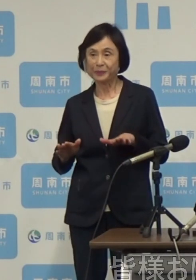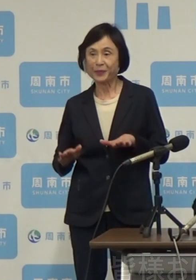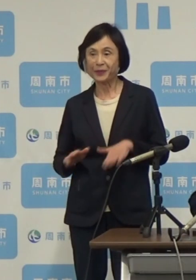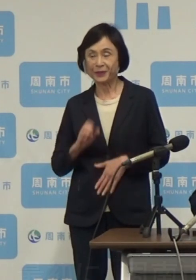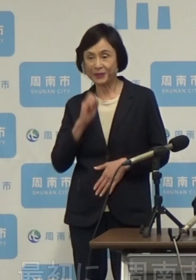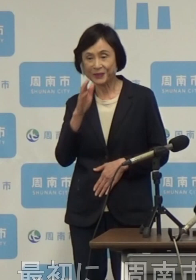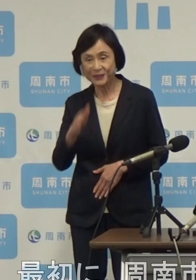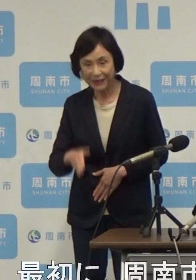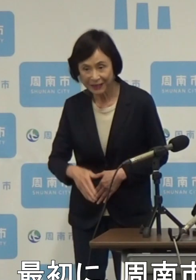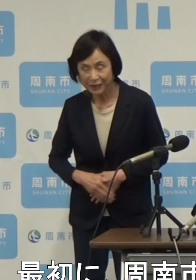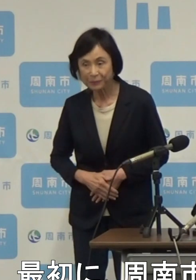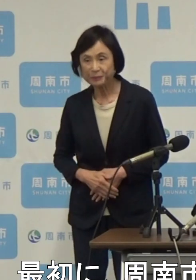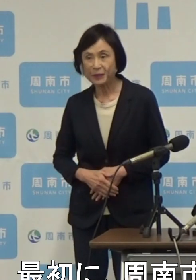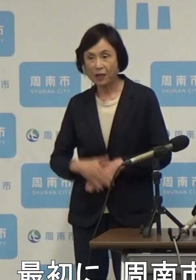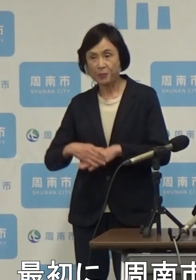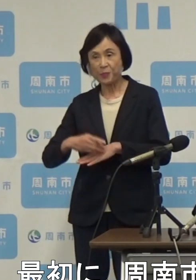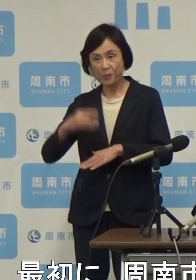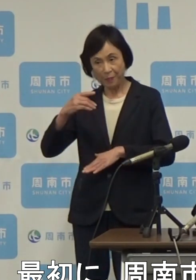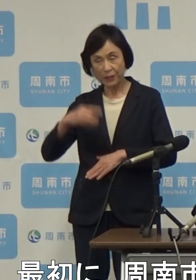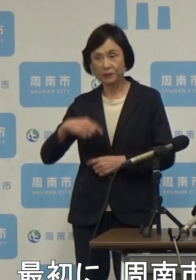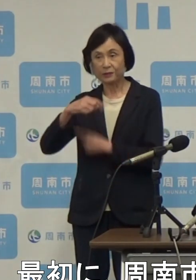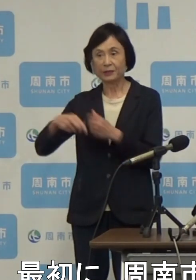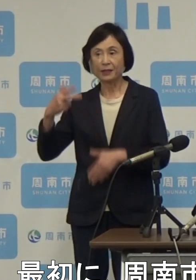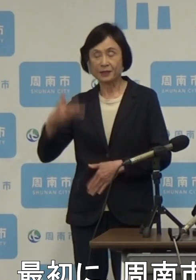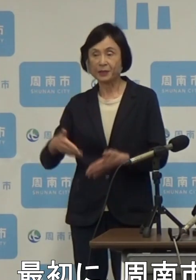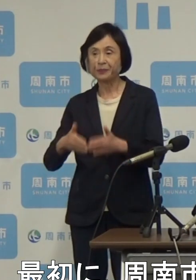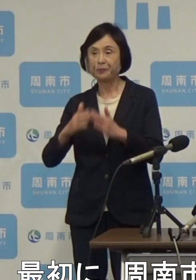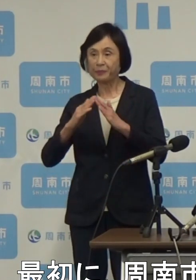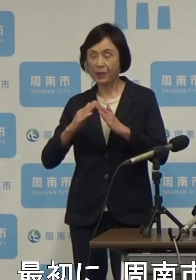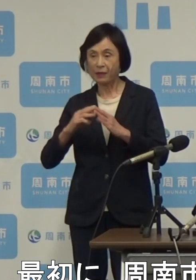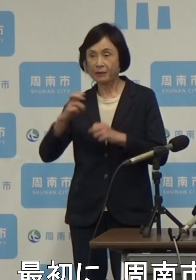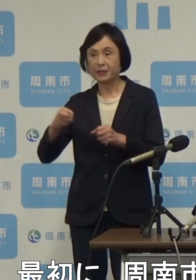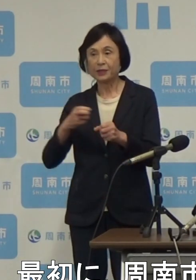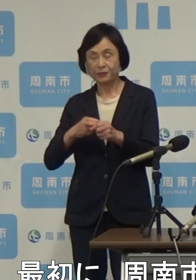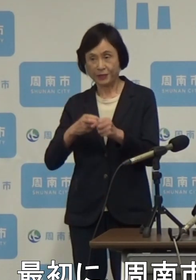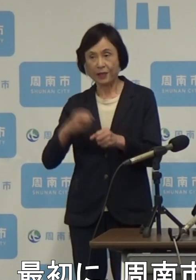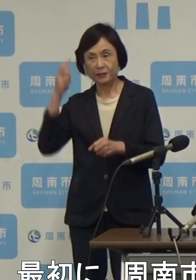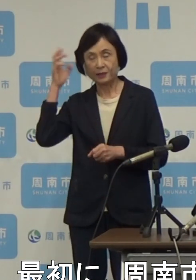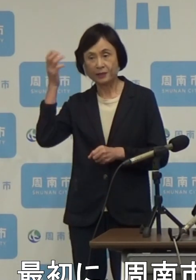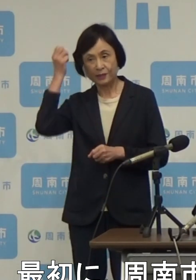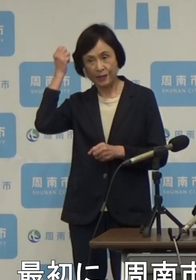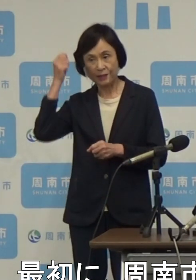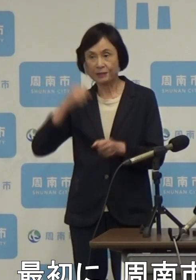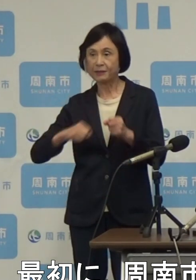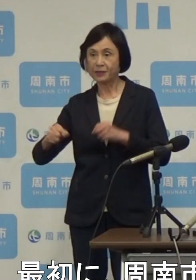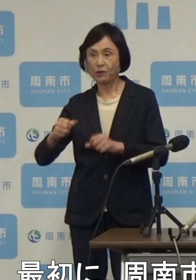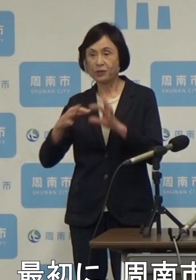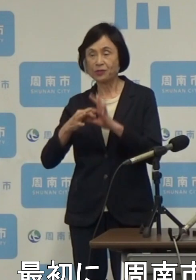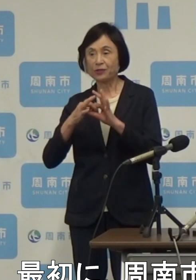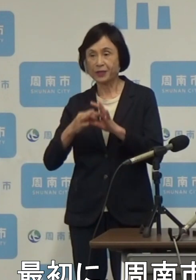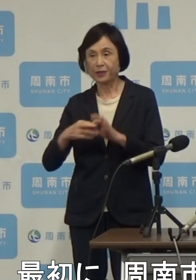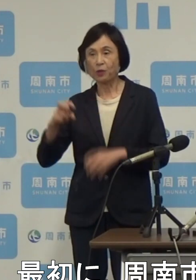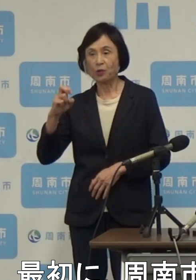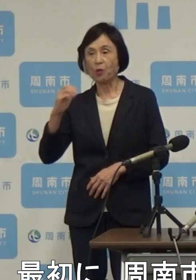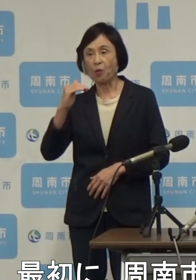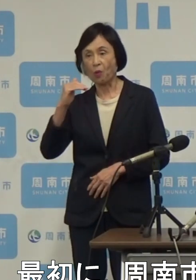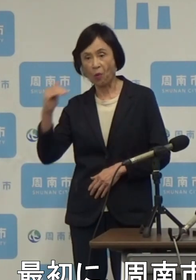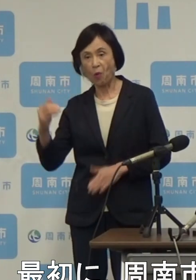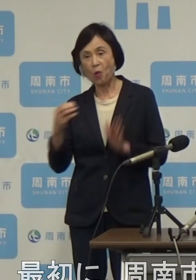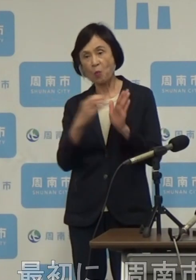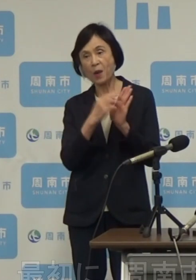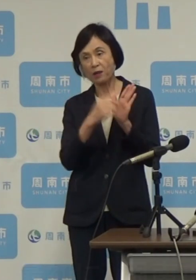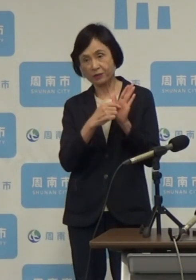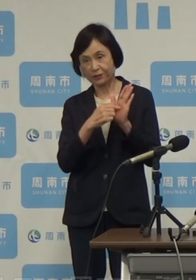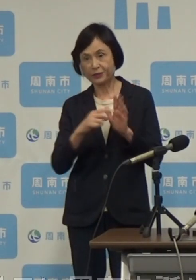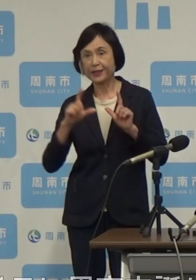いいたします、最初に周南市誕生20周年記念事業にかかるロゴマークについてお知らせ